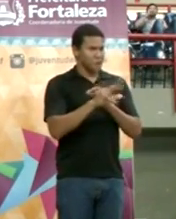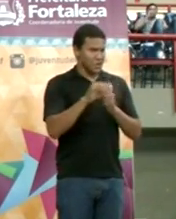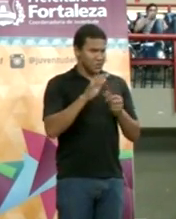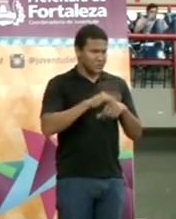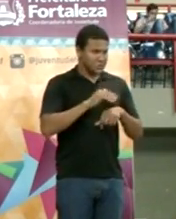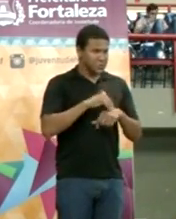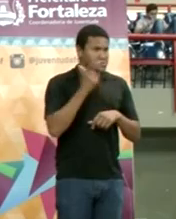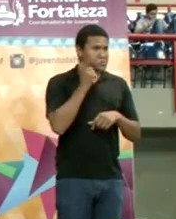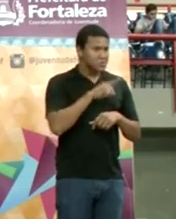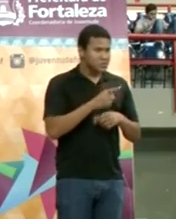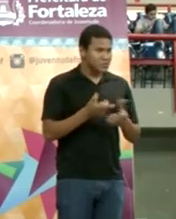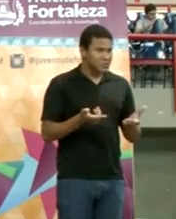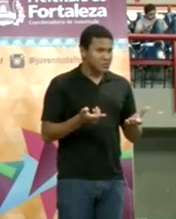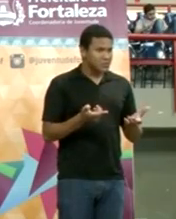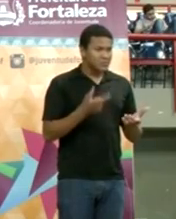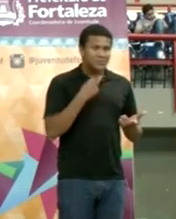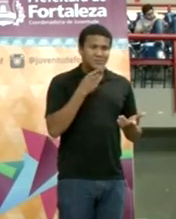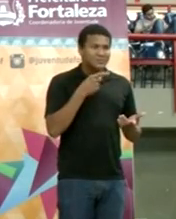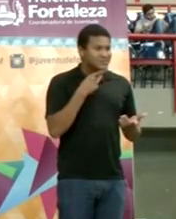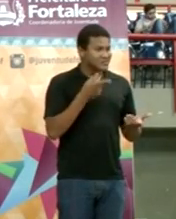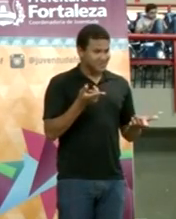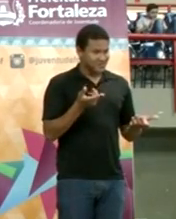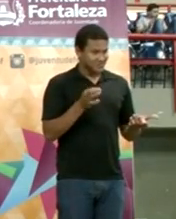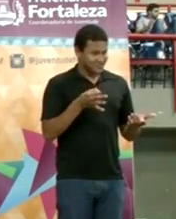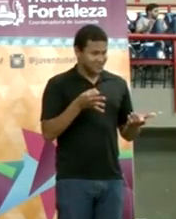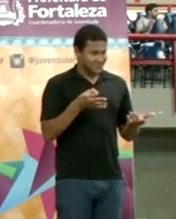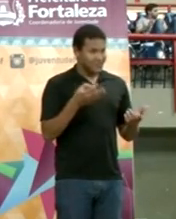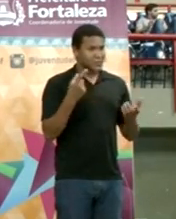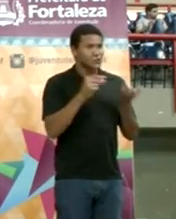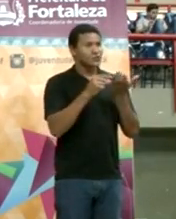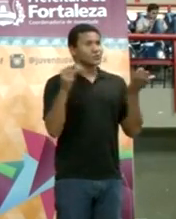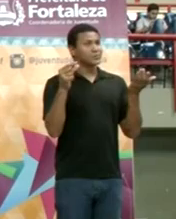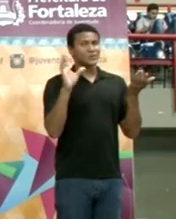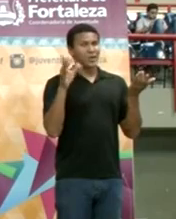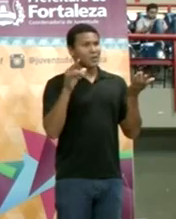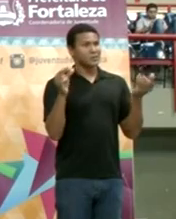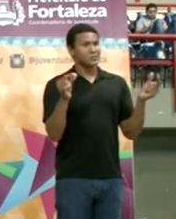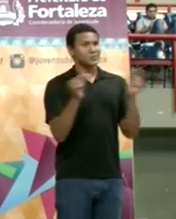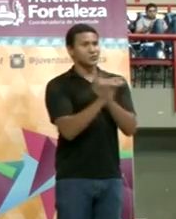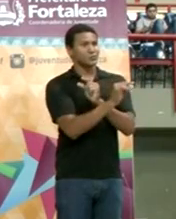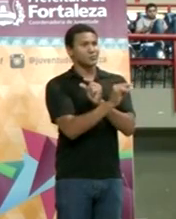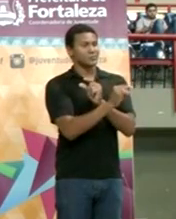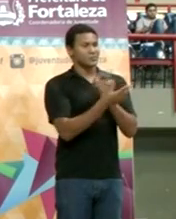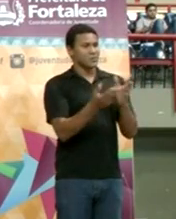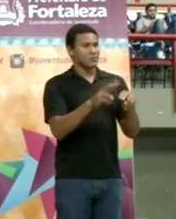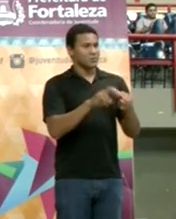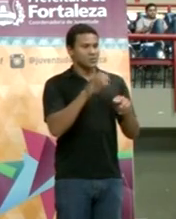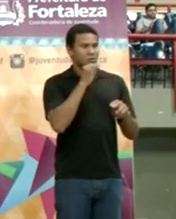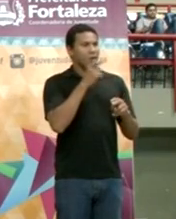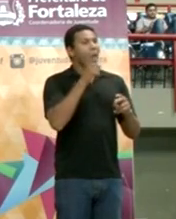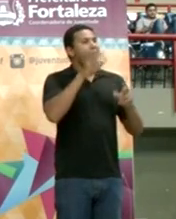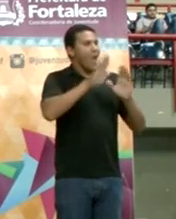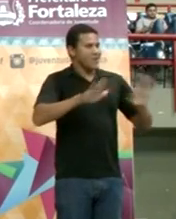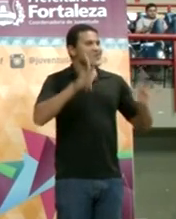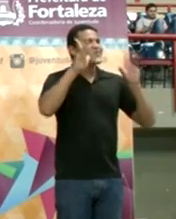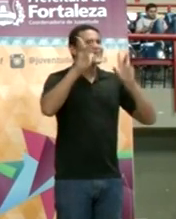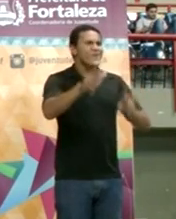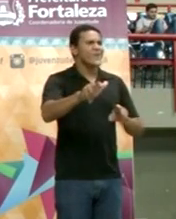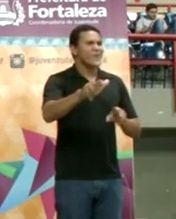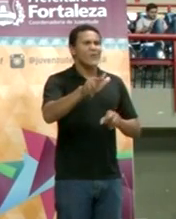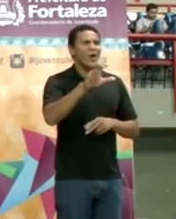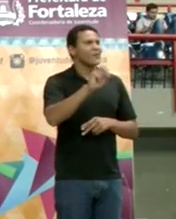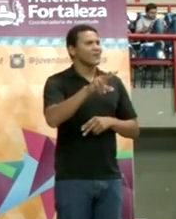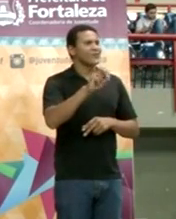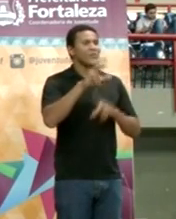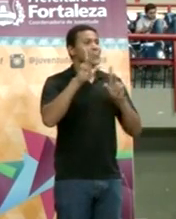Pois é o que o vírus faz quando ele invade a nossa célula. Ele invade a tua célula ele tira a tua capacidade de coordenar